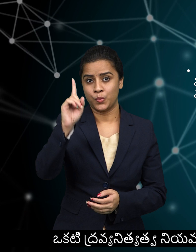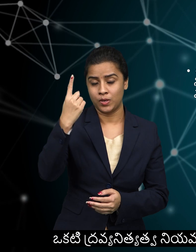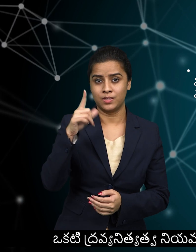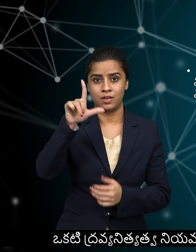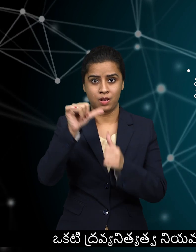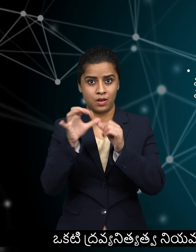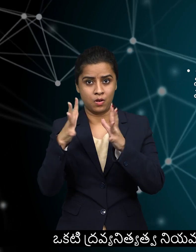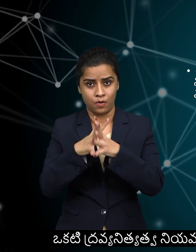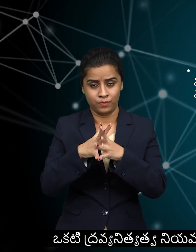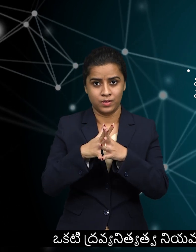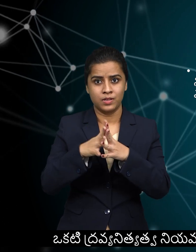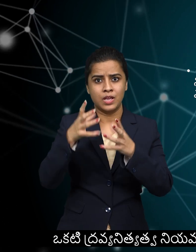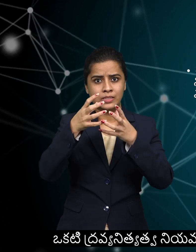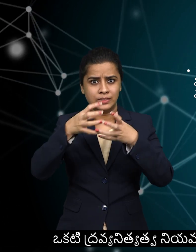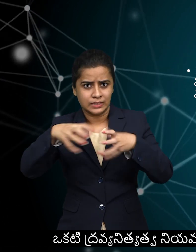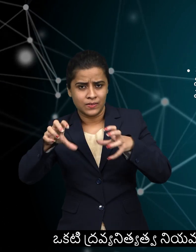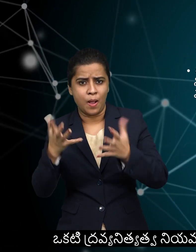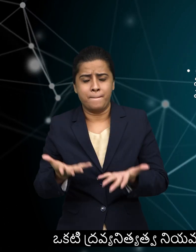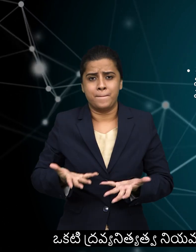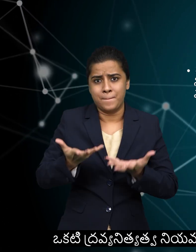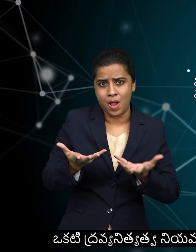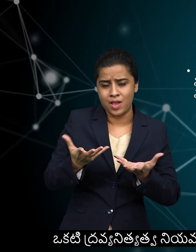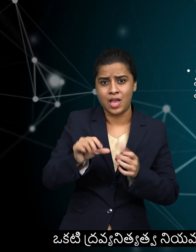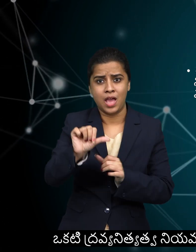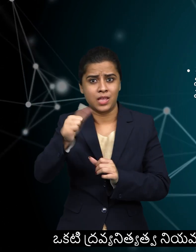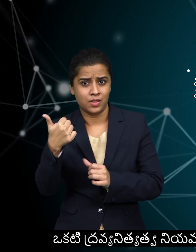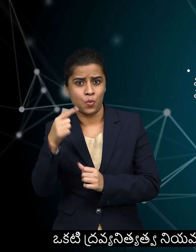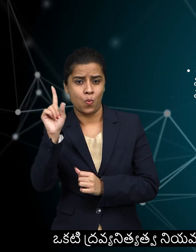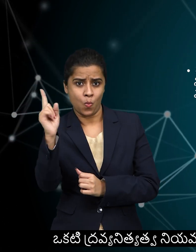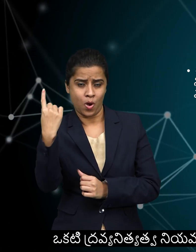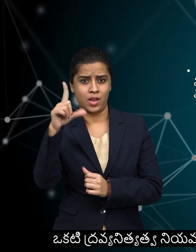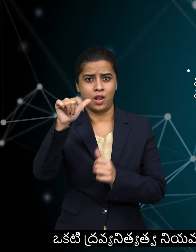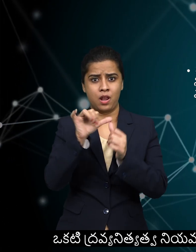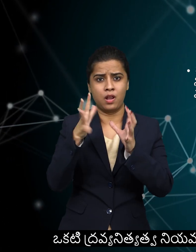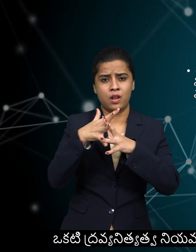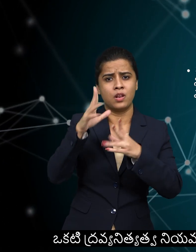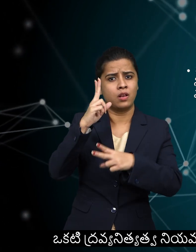ఒకటి ద్రవ్య నిత్యత్వ నియమం, మరొకటి స్థిరానుపాత నియమం.